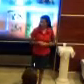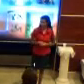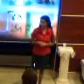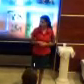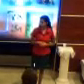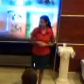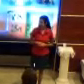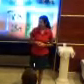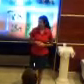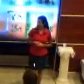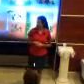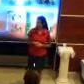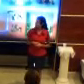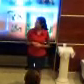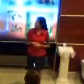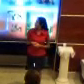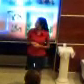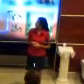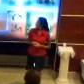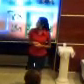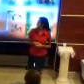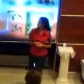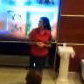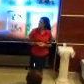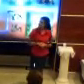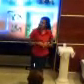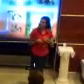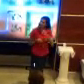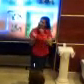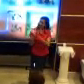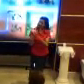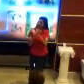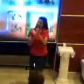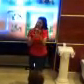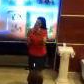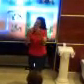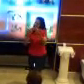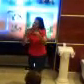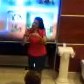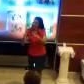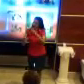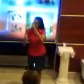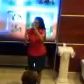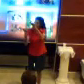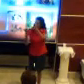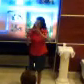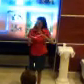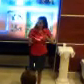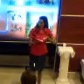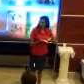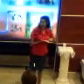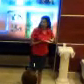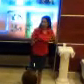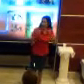Ábrele. Si le abres, entrará.